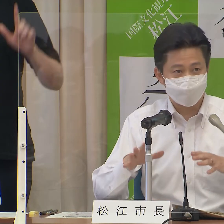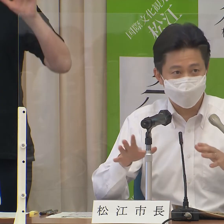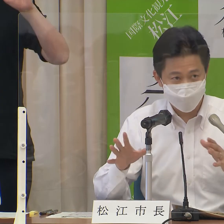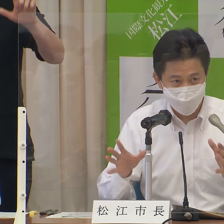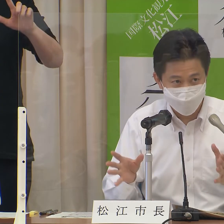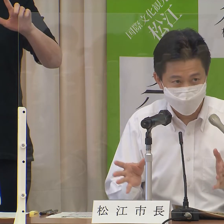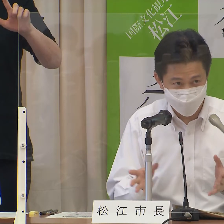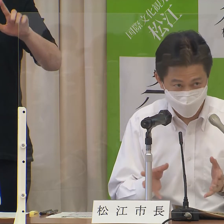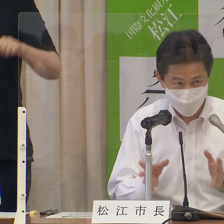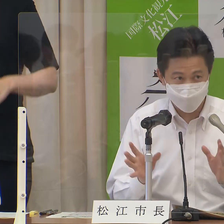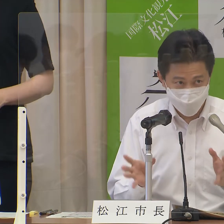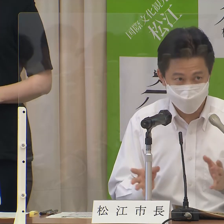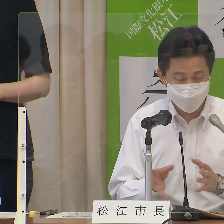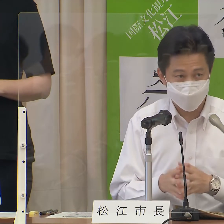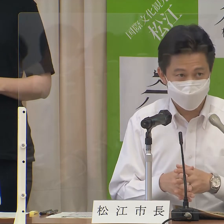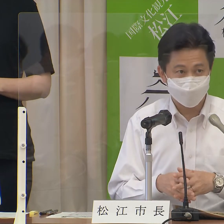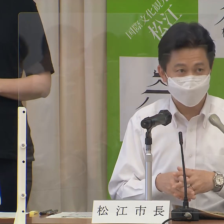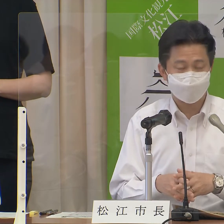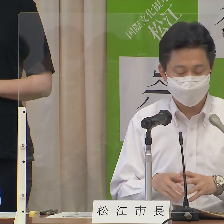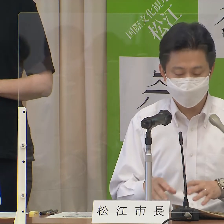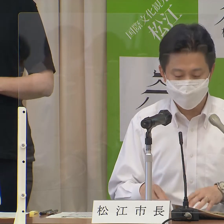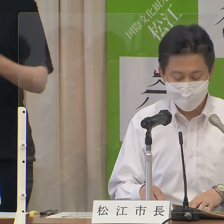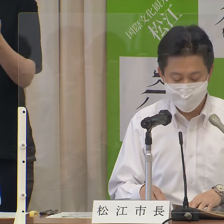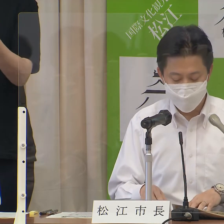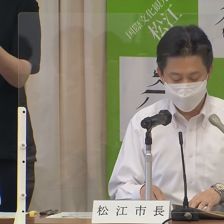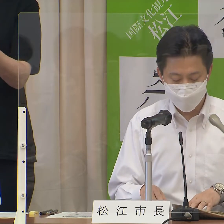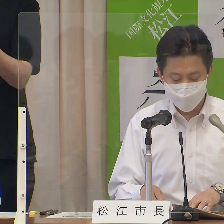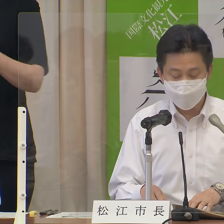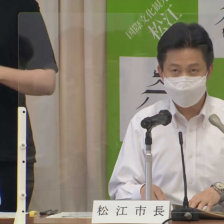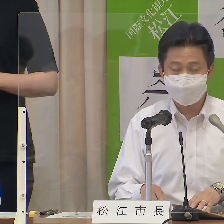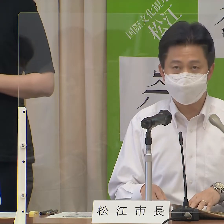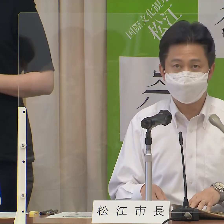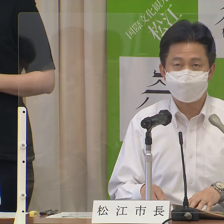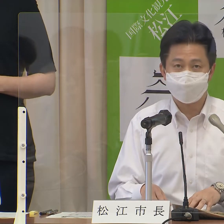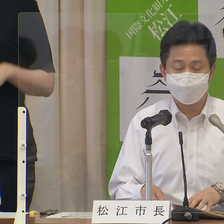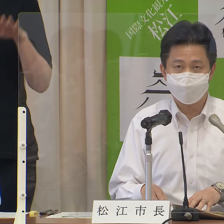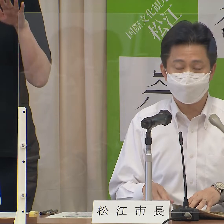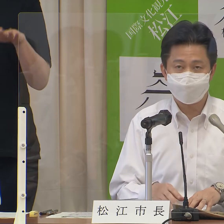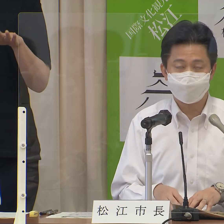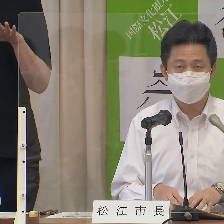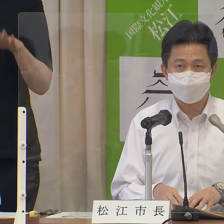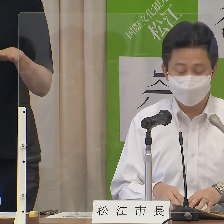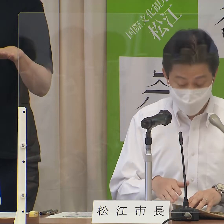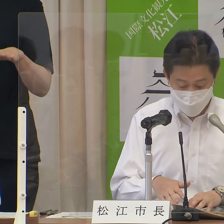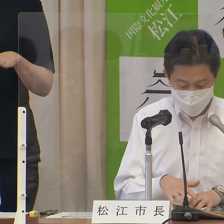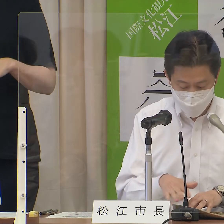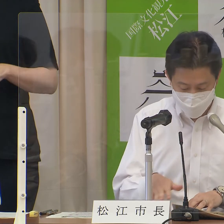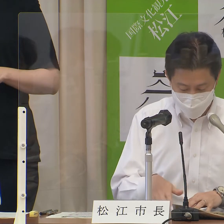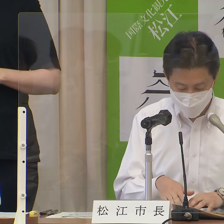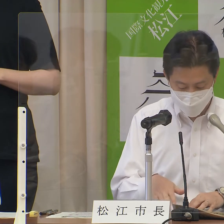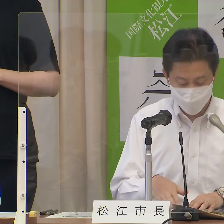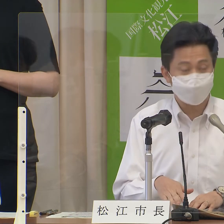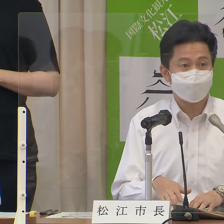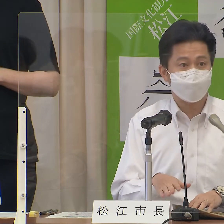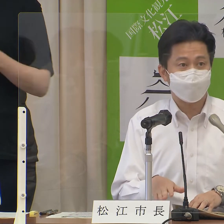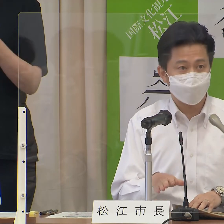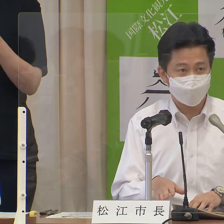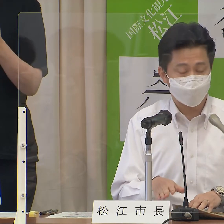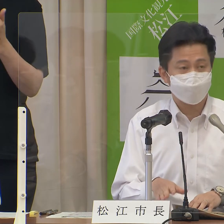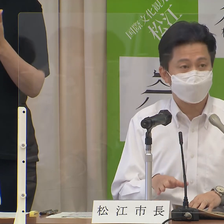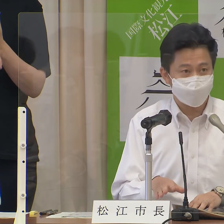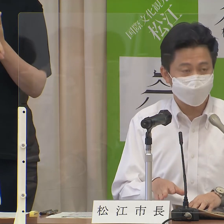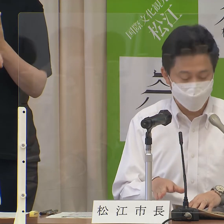の方からちょっと全体像の話をさせていただきます。現在ですね、松江保健所、書いてあるという職員